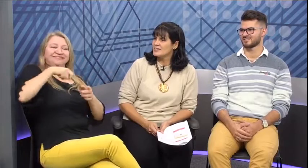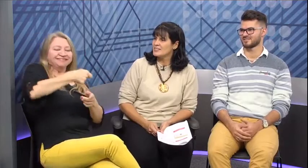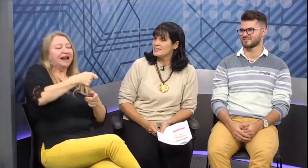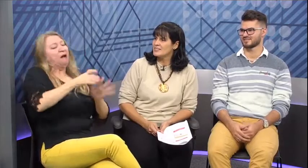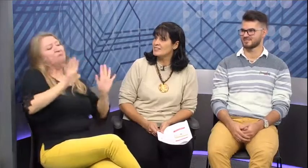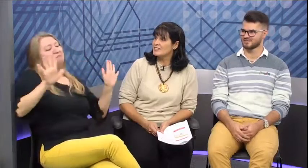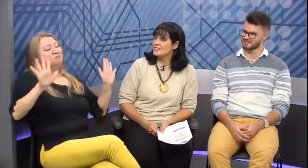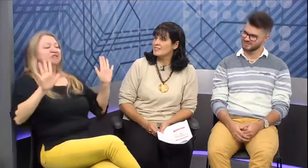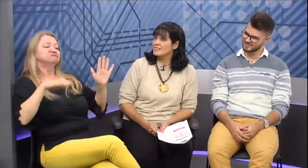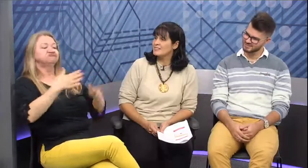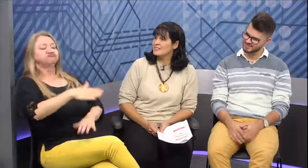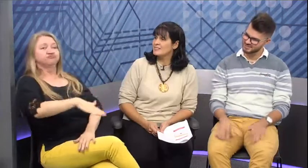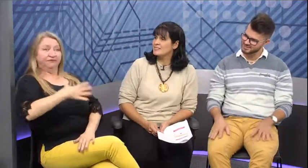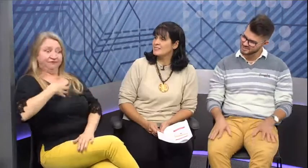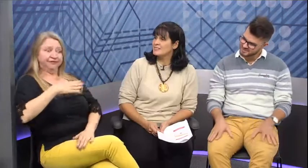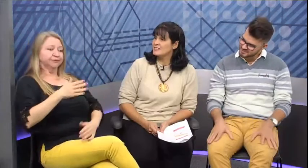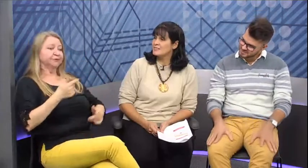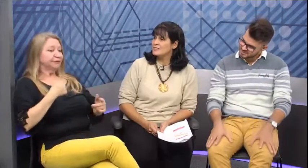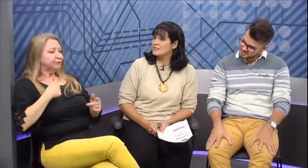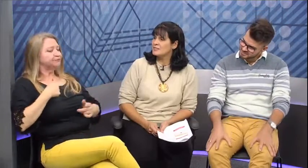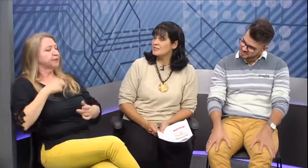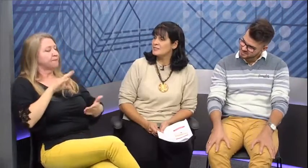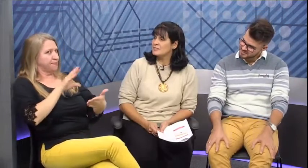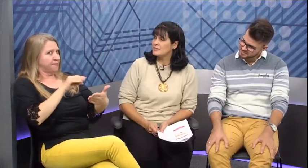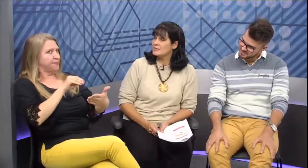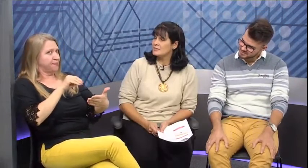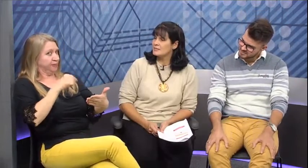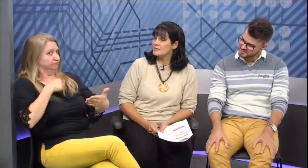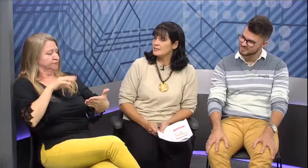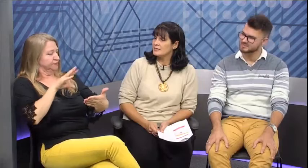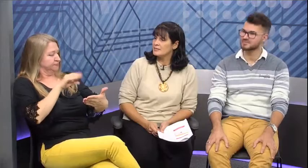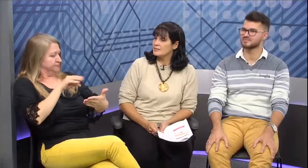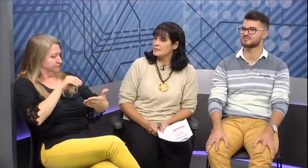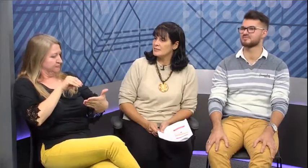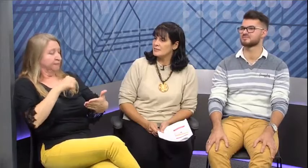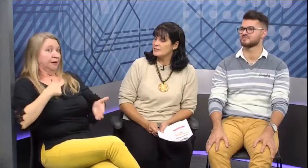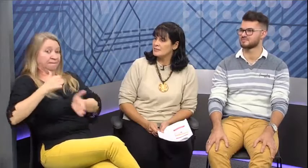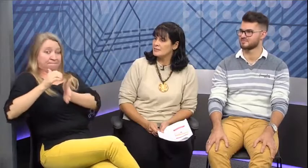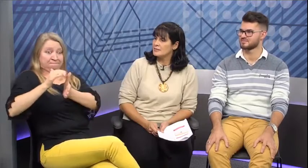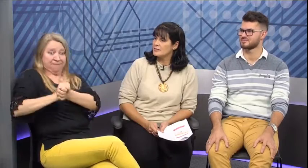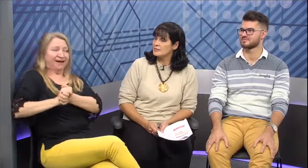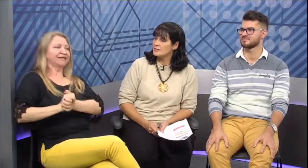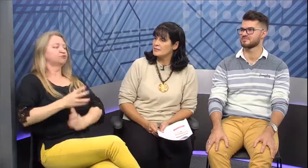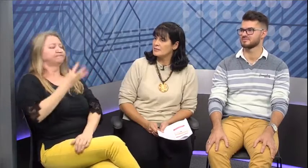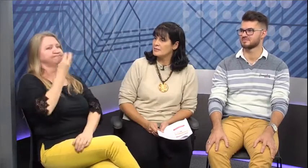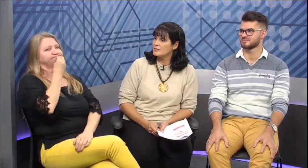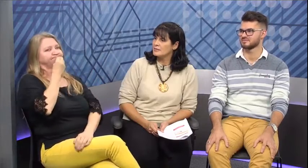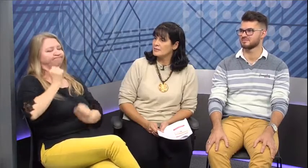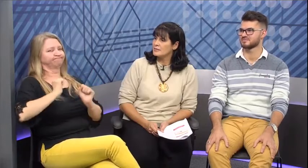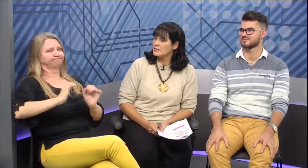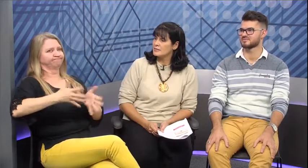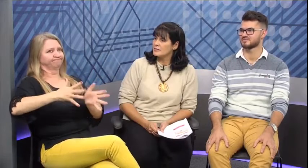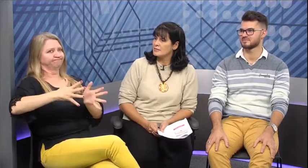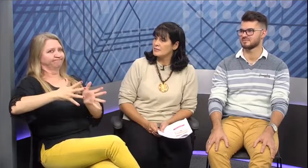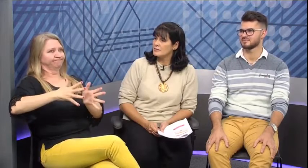dos olhos azuis. E eu gostei bastante do sinal também. Mas eu sempre me comunicava com meu filho oralizando. Meu esposo já